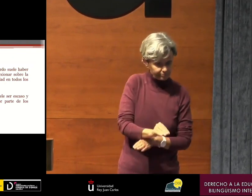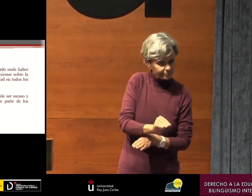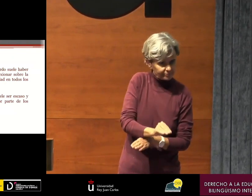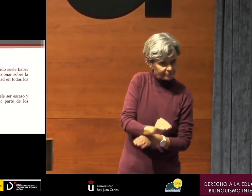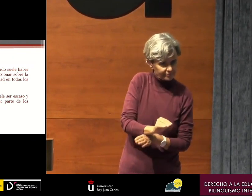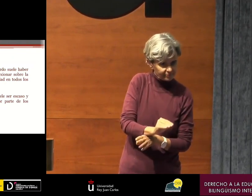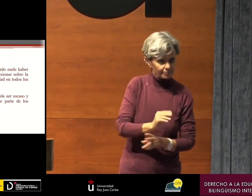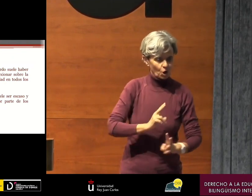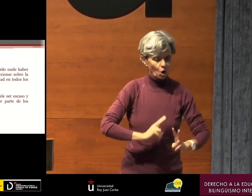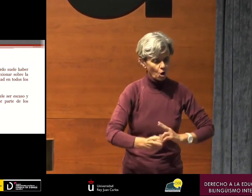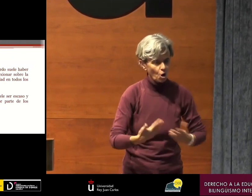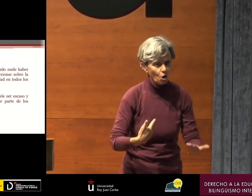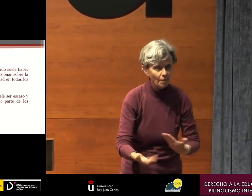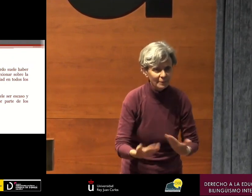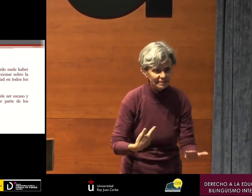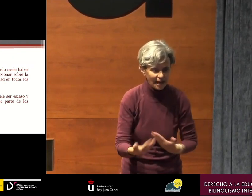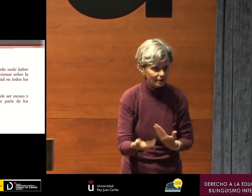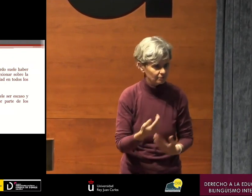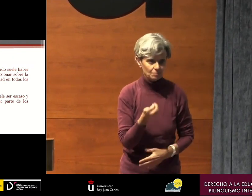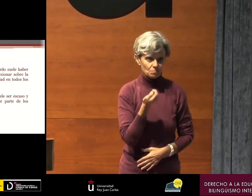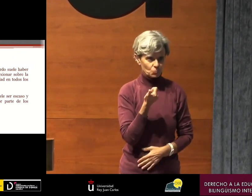sordo se practica muy poco.